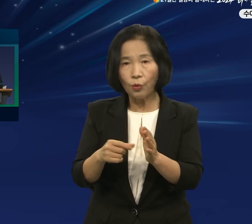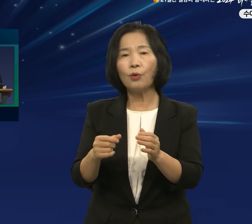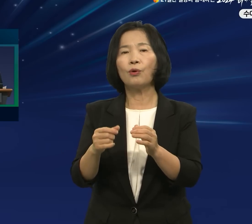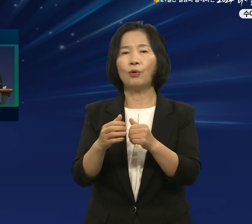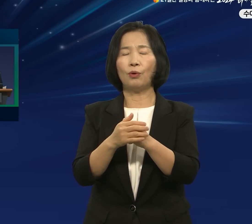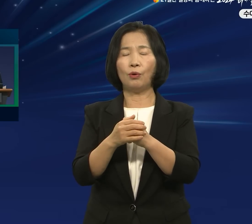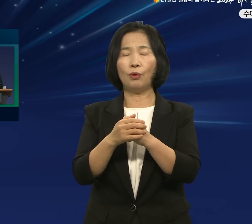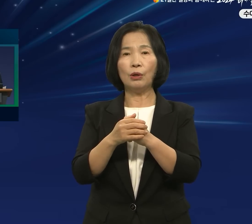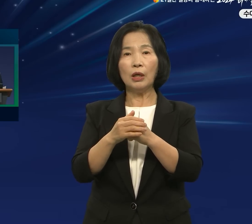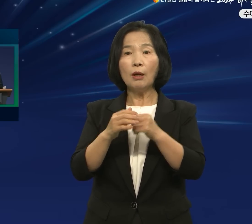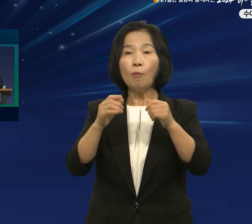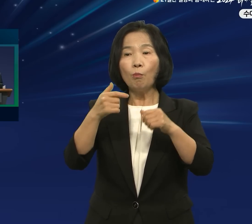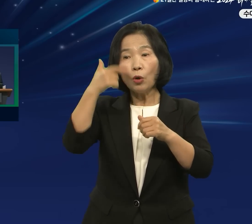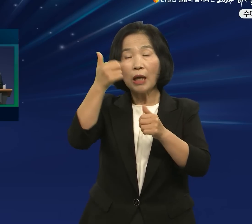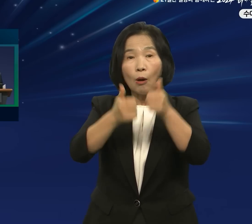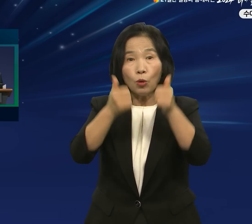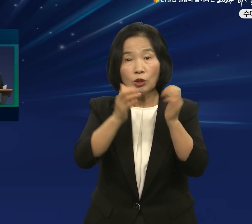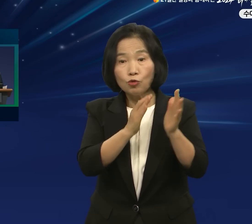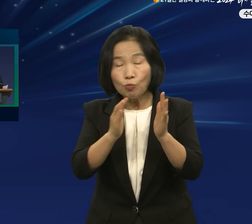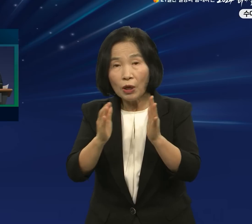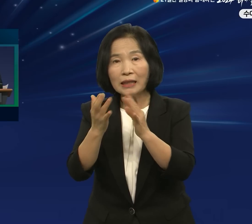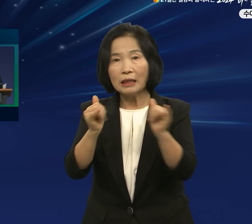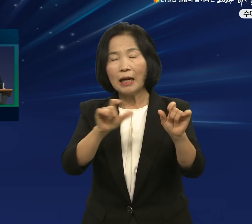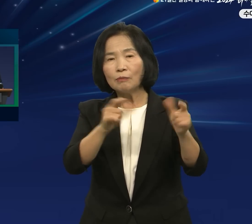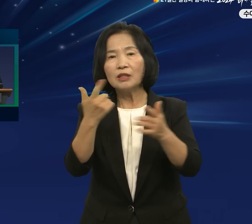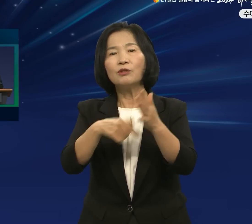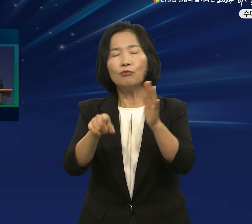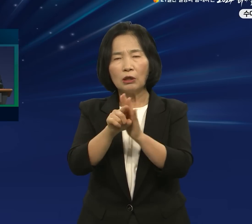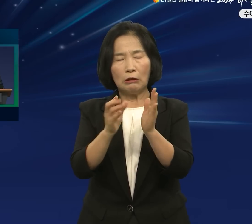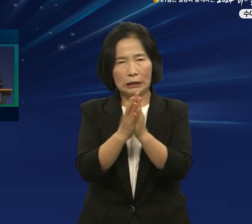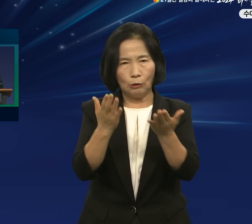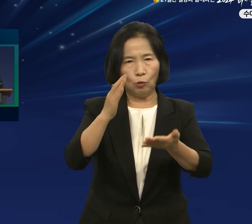되는 시간이었습니다.